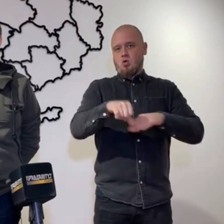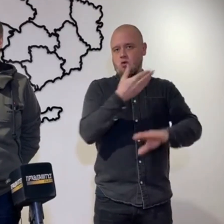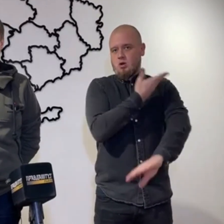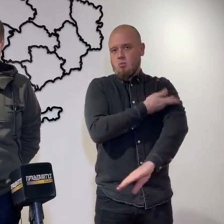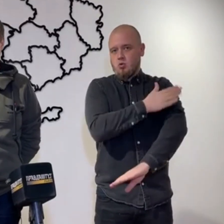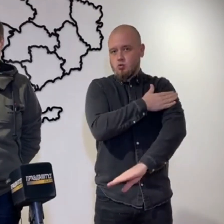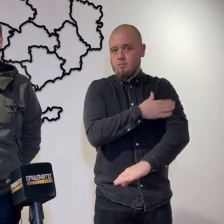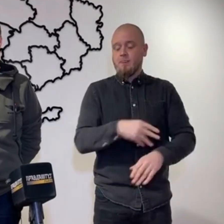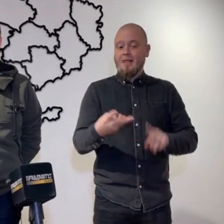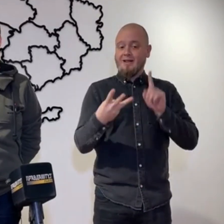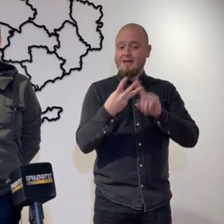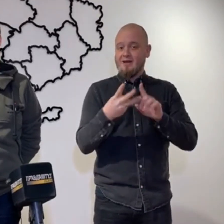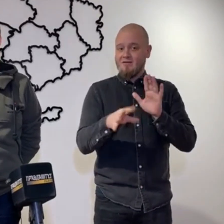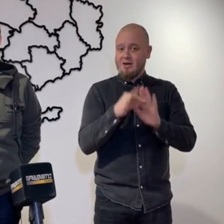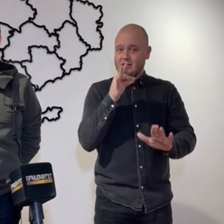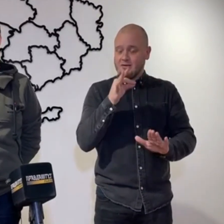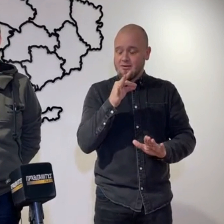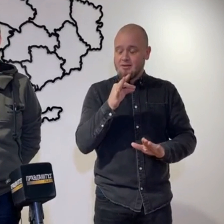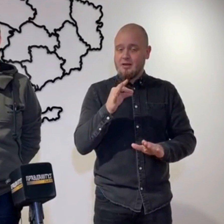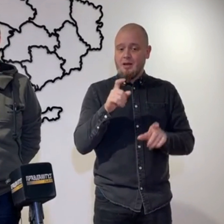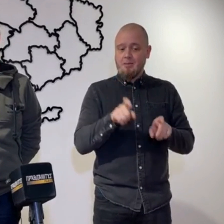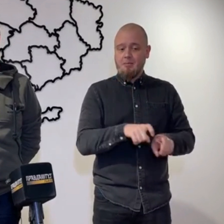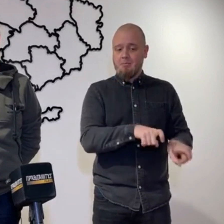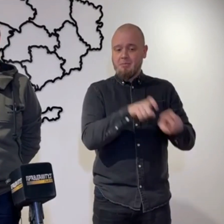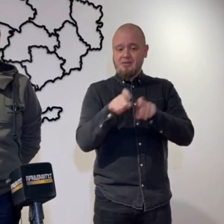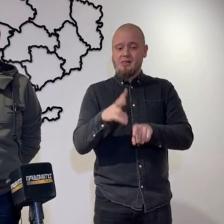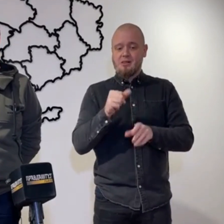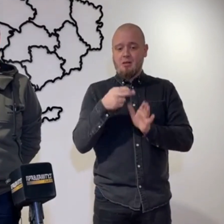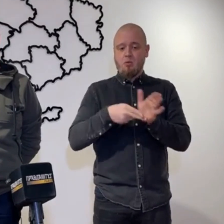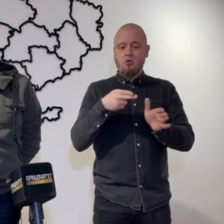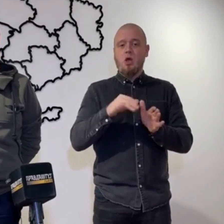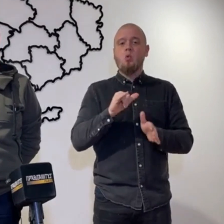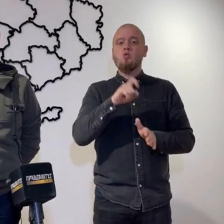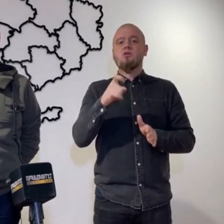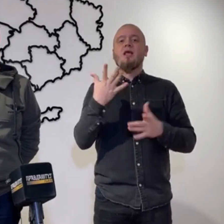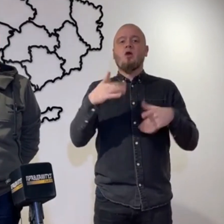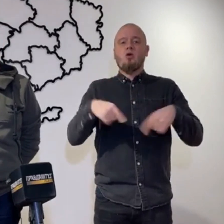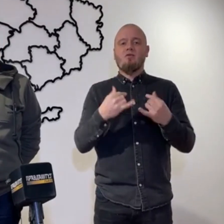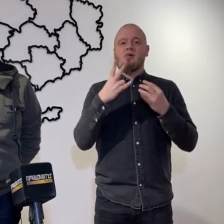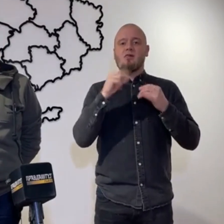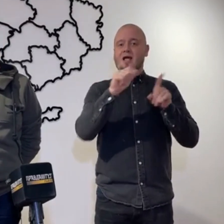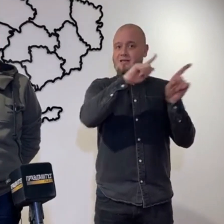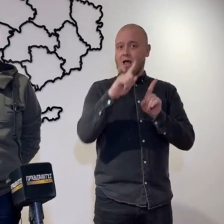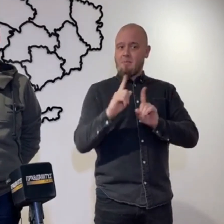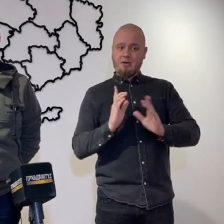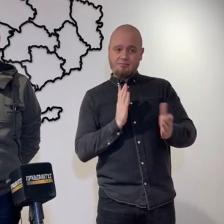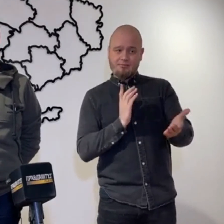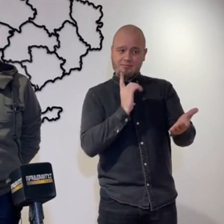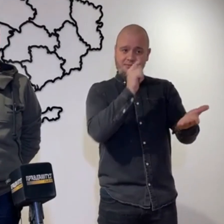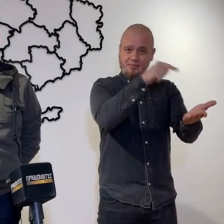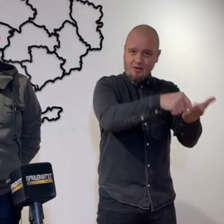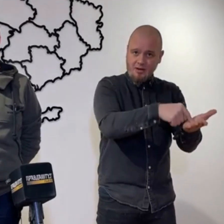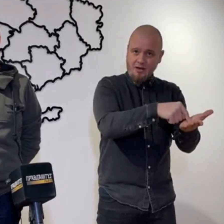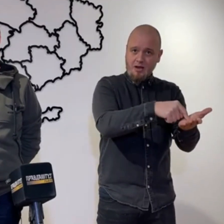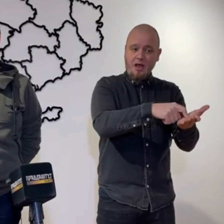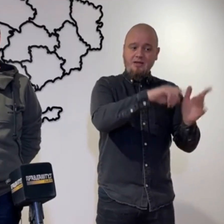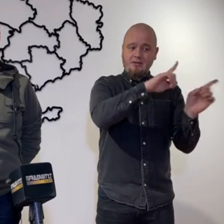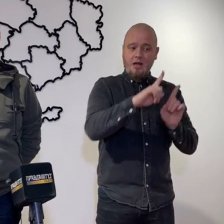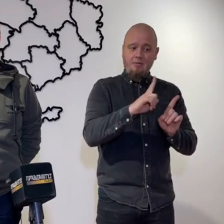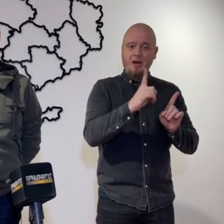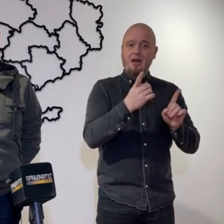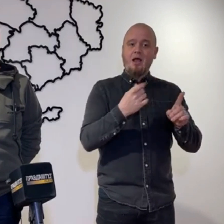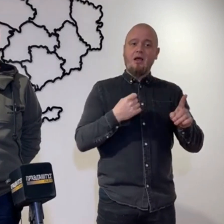поїзд. Третій варіант. Пересідають на поїзди, які «Укрзалізниця» організовує на Закарпаття, їдуть на Закарпаття і